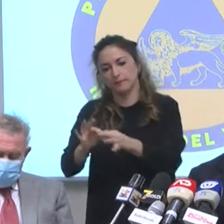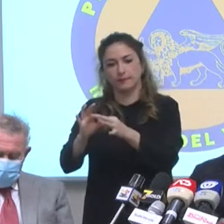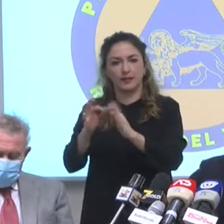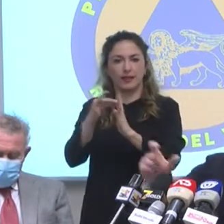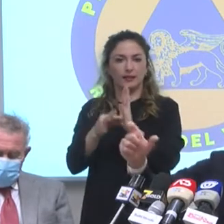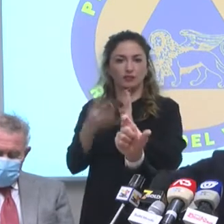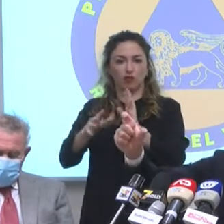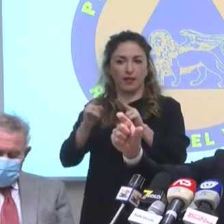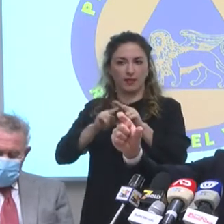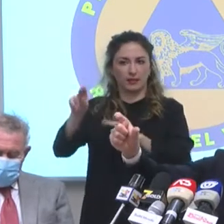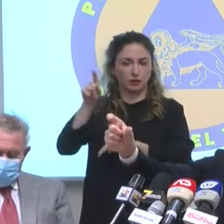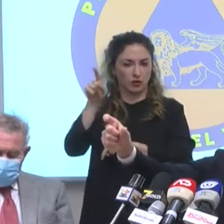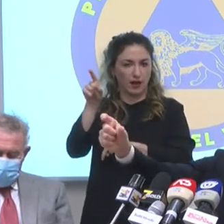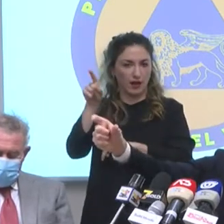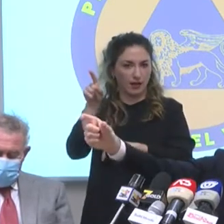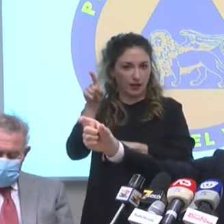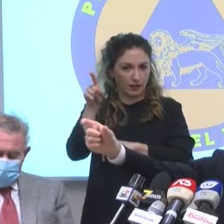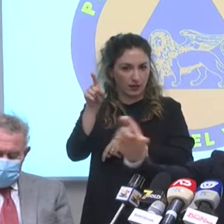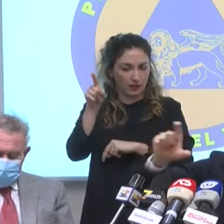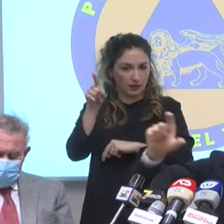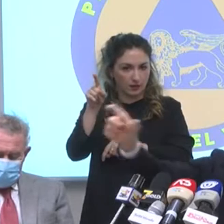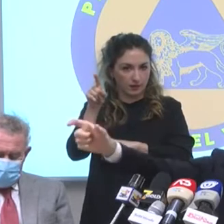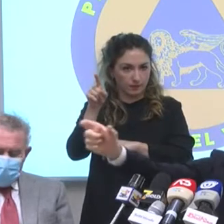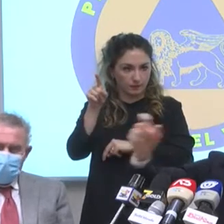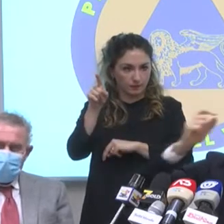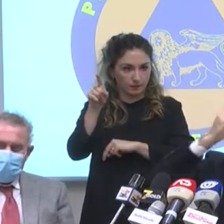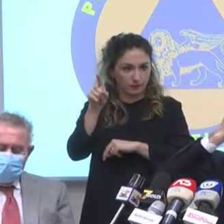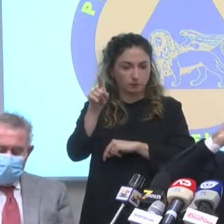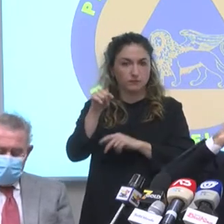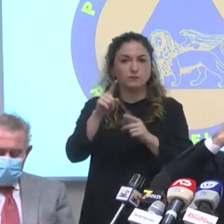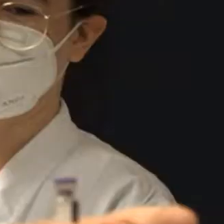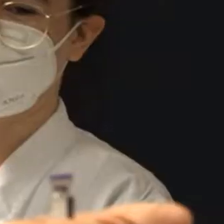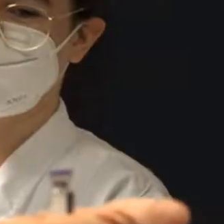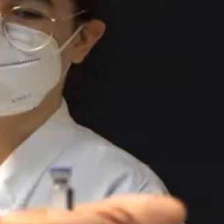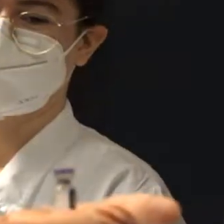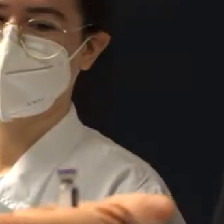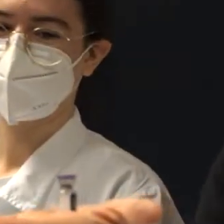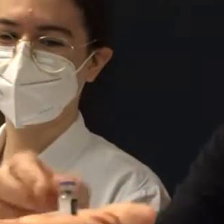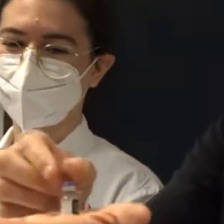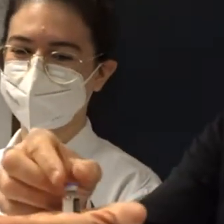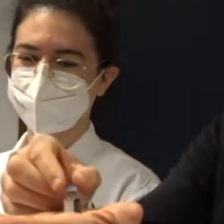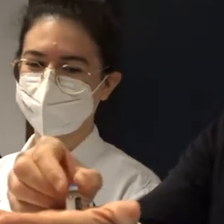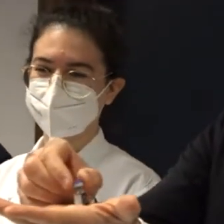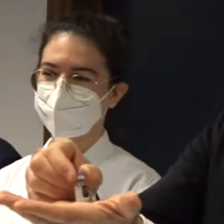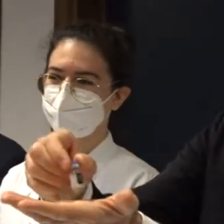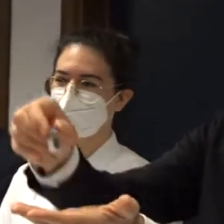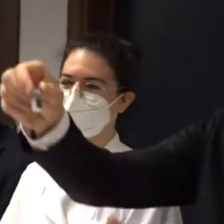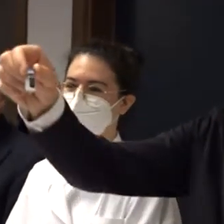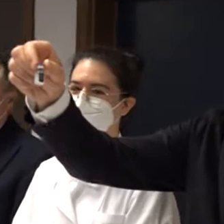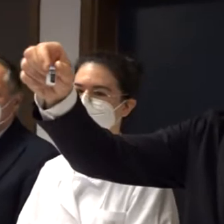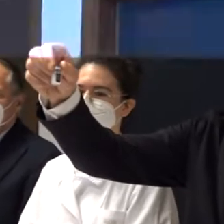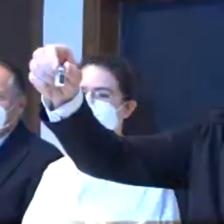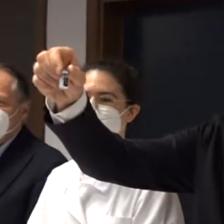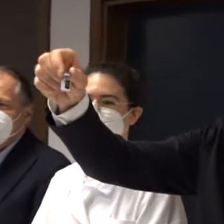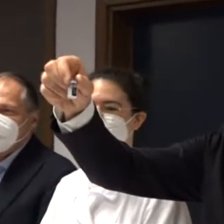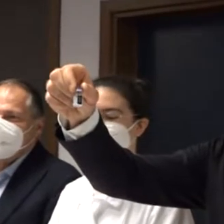quindi forse resta un margine di 3-4 giorni per fare le famose 2 settimane. rimane fermo il dato fondamentale dell'R con